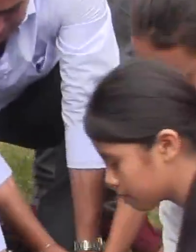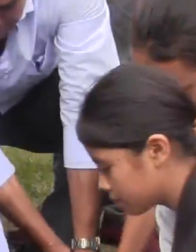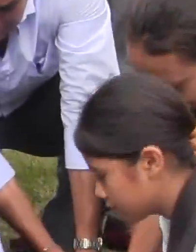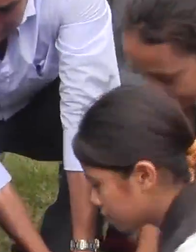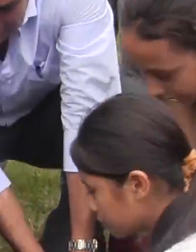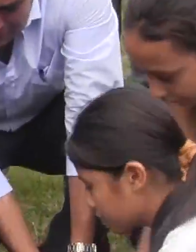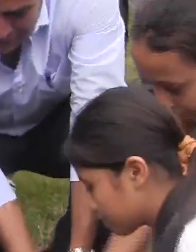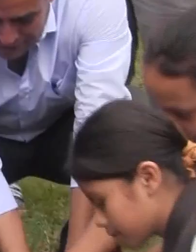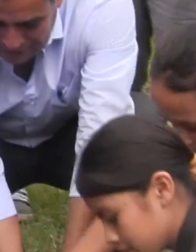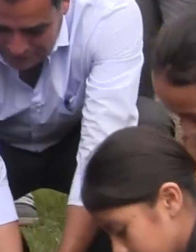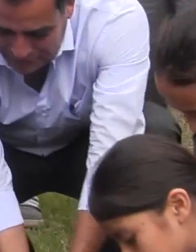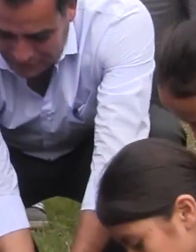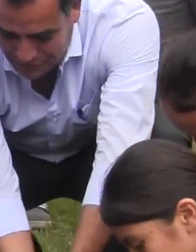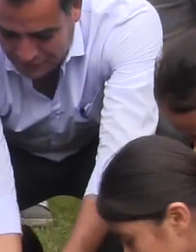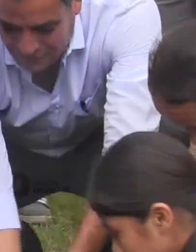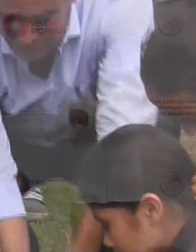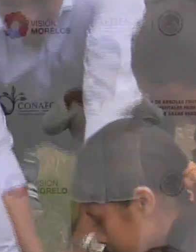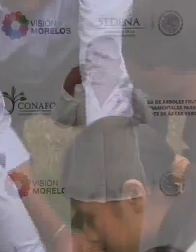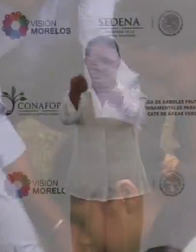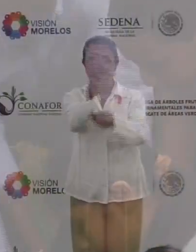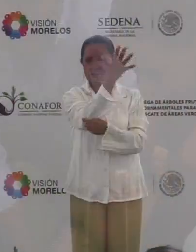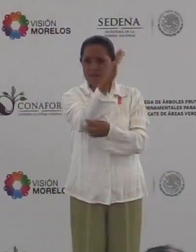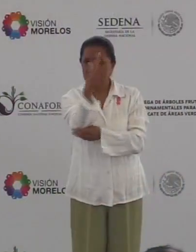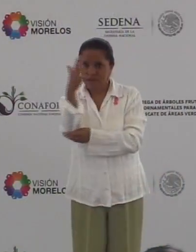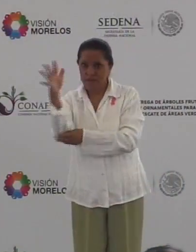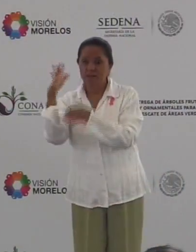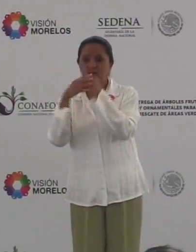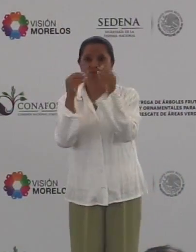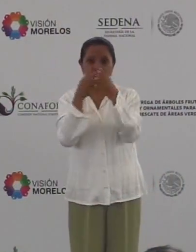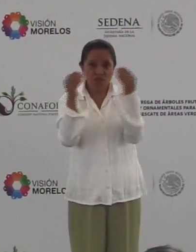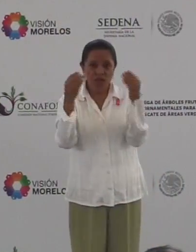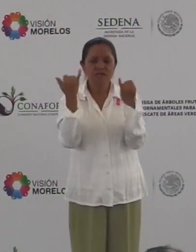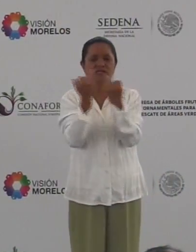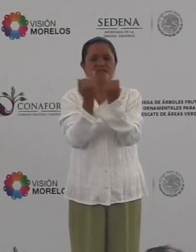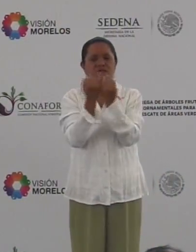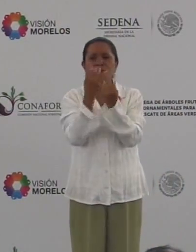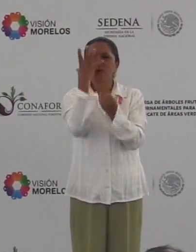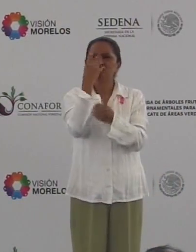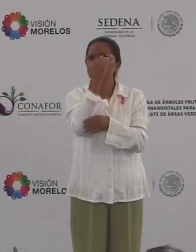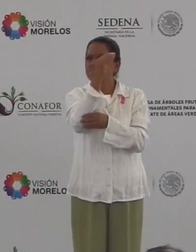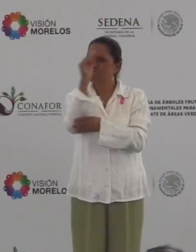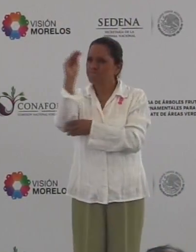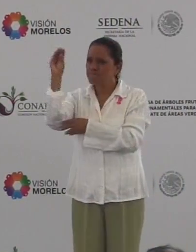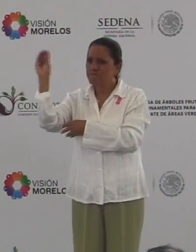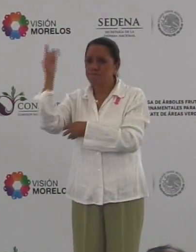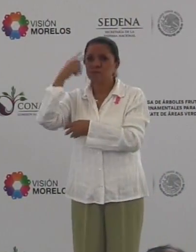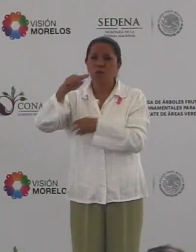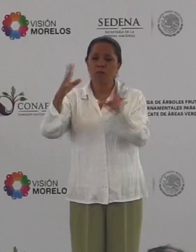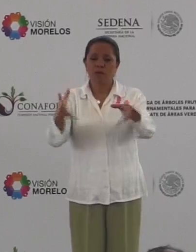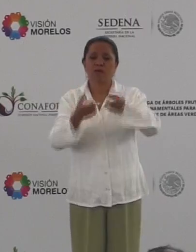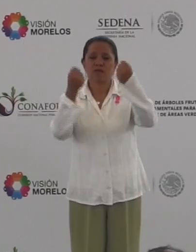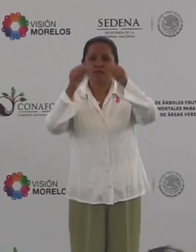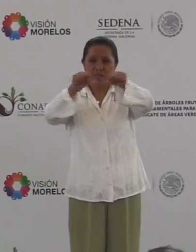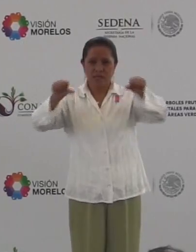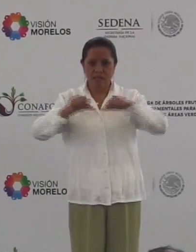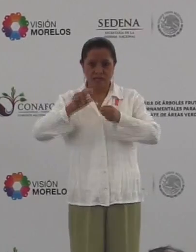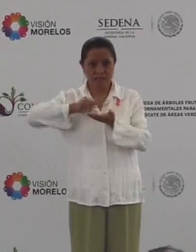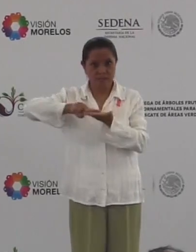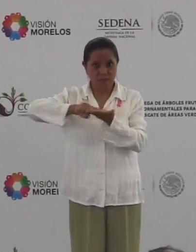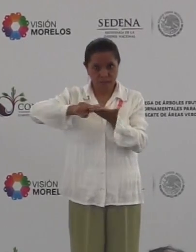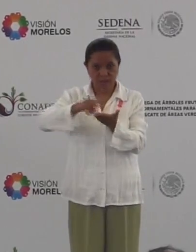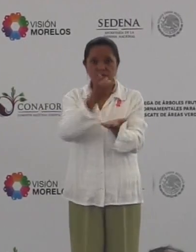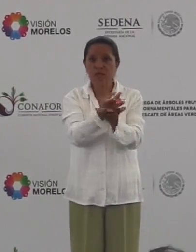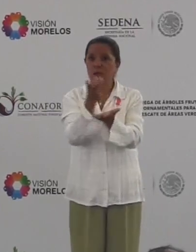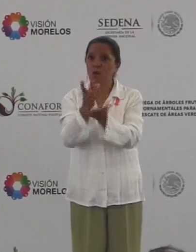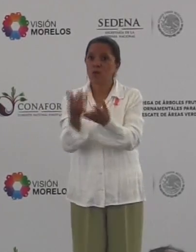ambiente, como es la entrega de árboles frutales y ornamentales para el rescate de áreas verdes, donde el